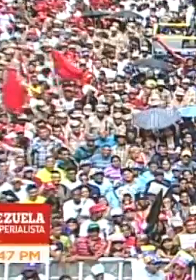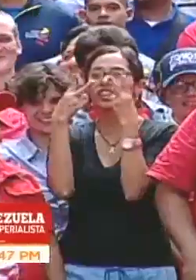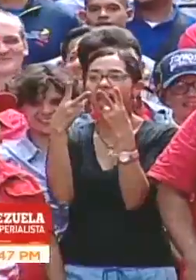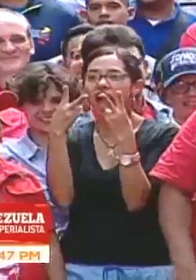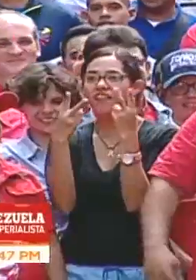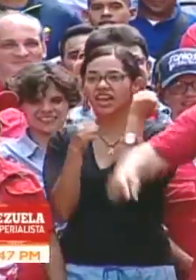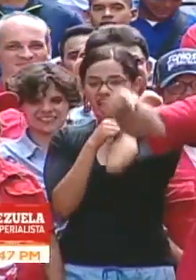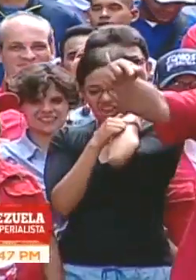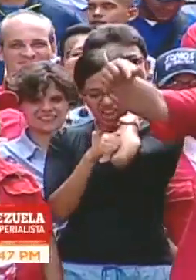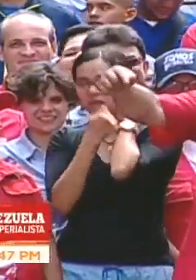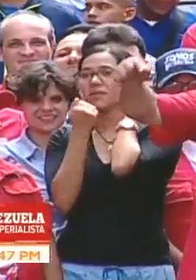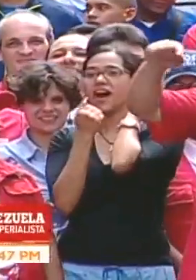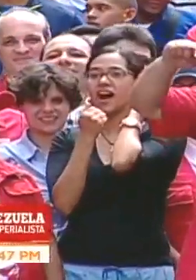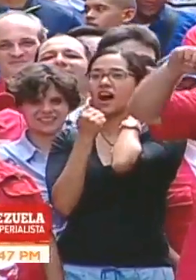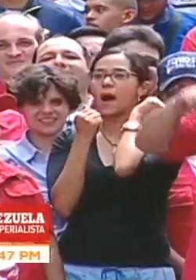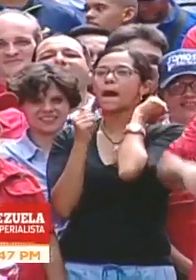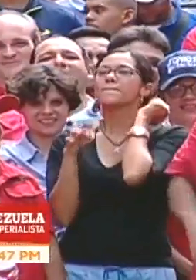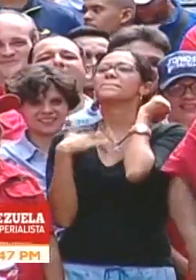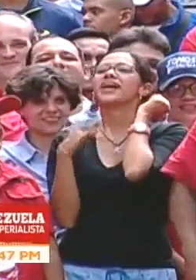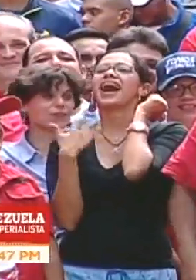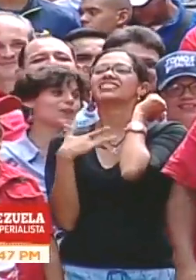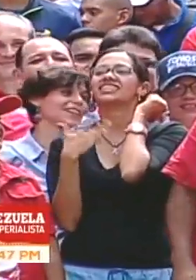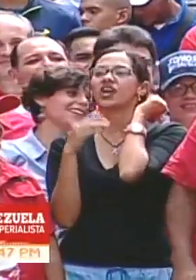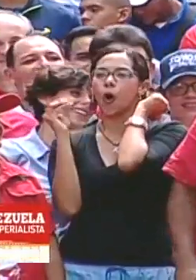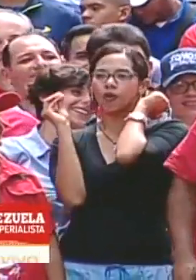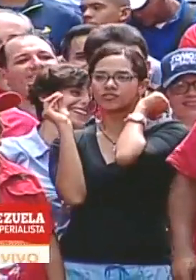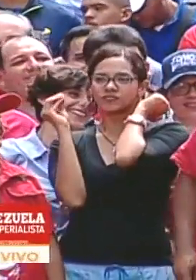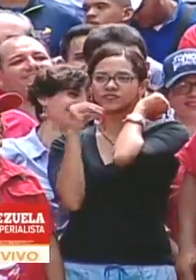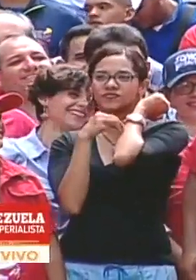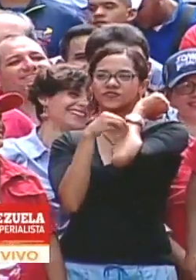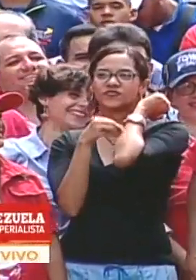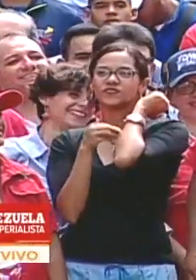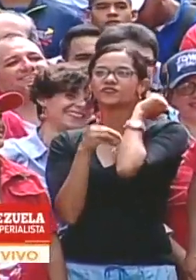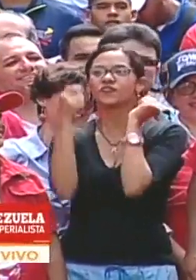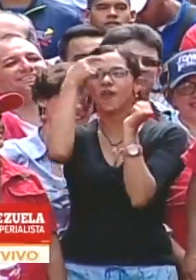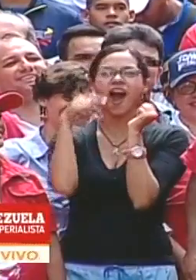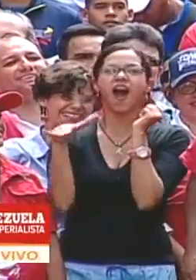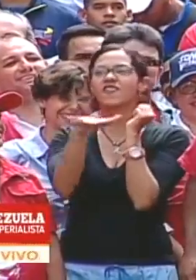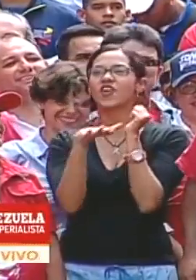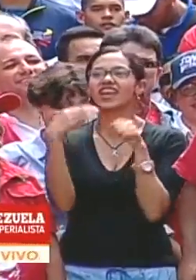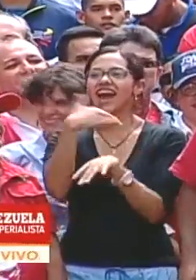el raspón, van a sentir un pueblo en la calle.